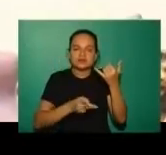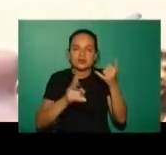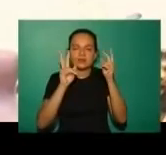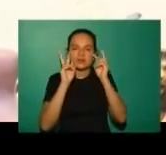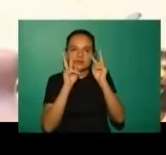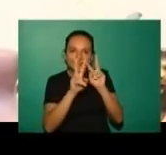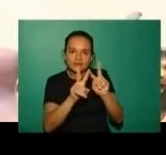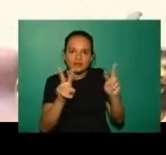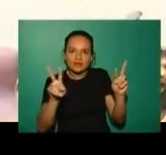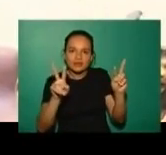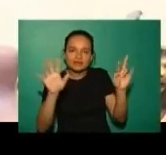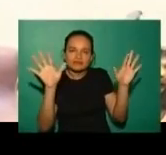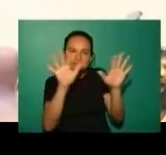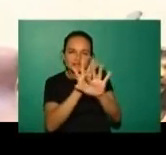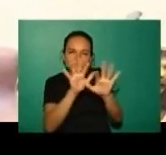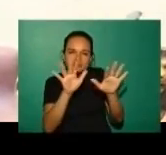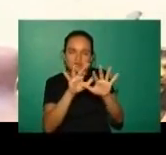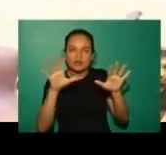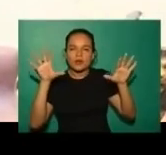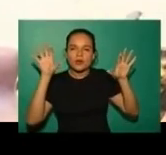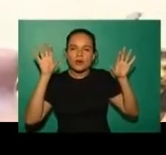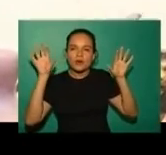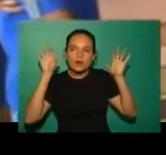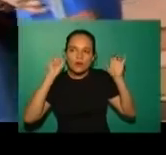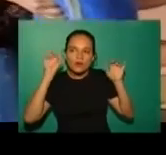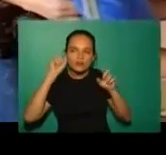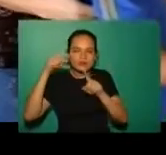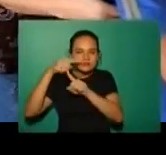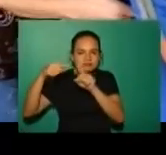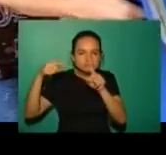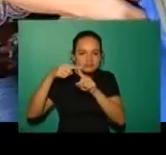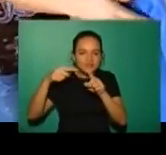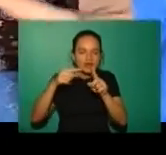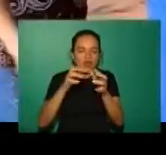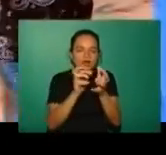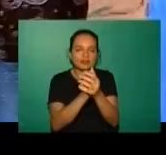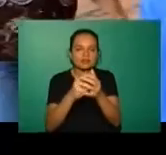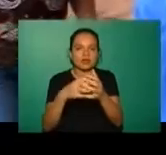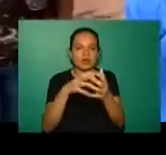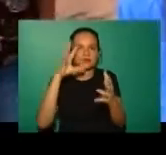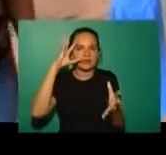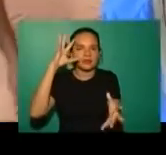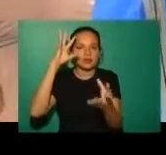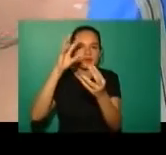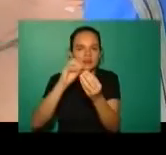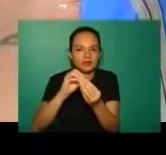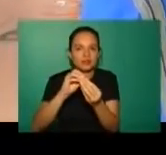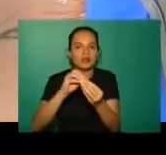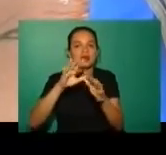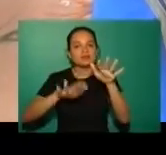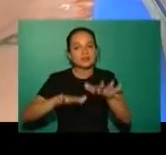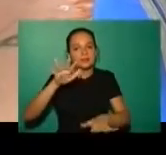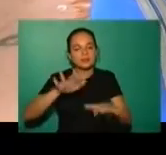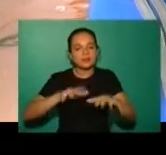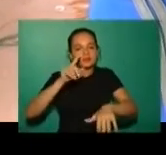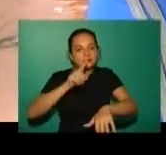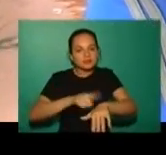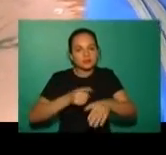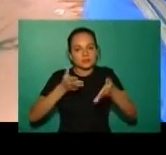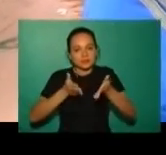por meio da visão ou da audição. Dependendo da época de aquisição da